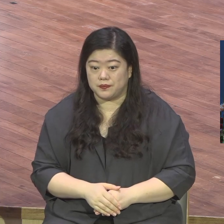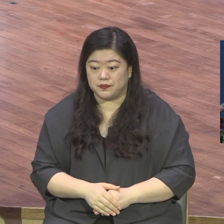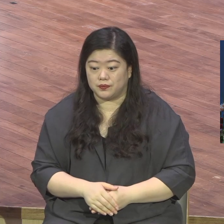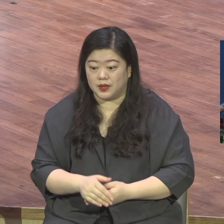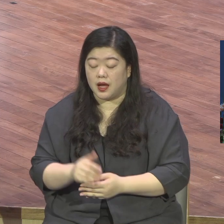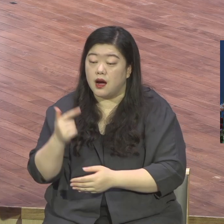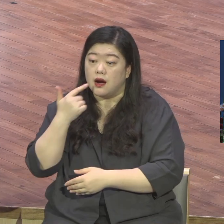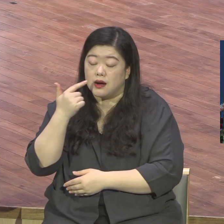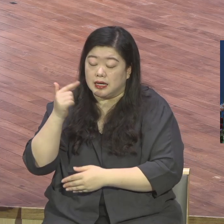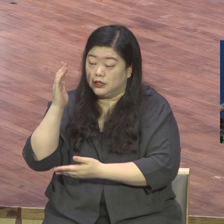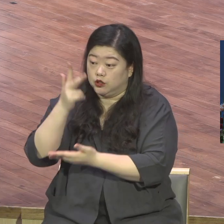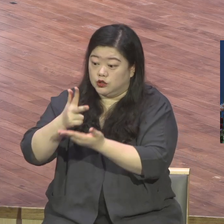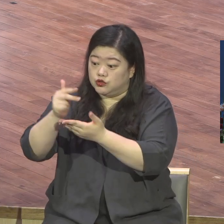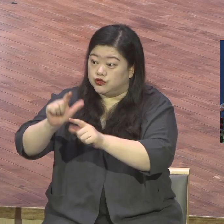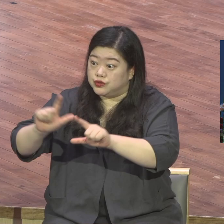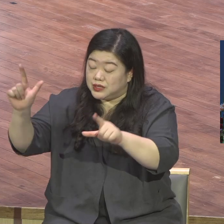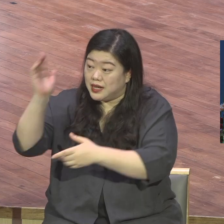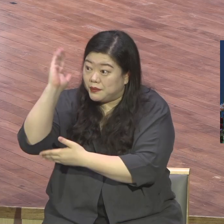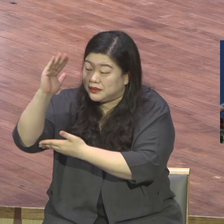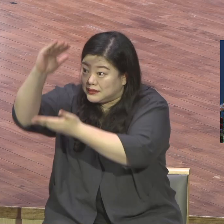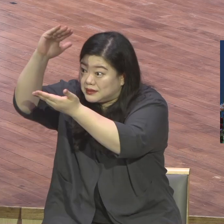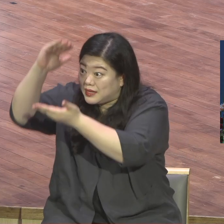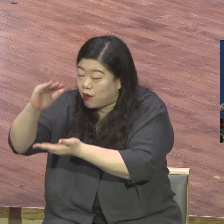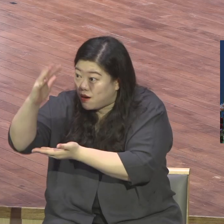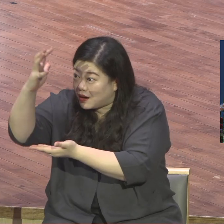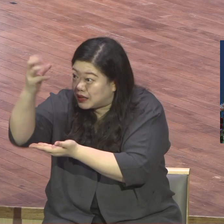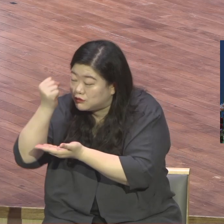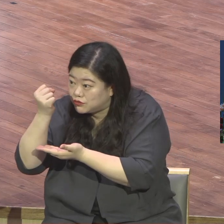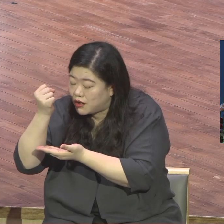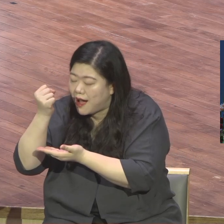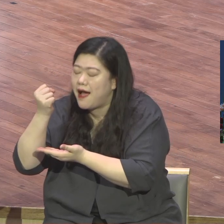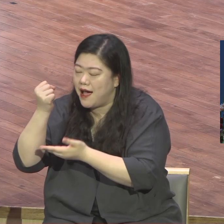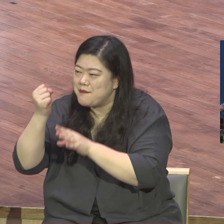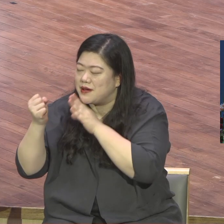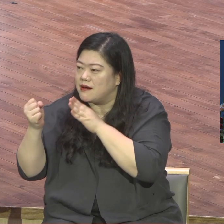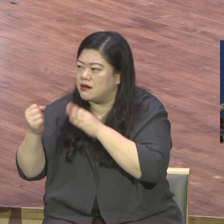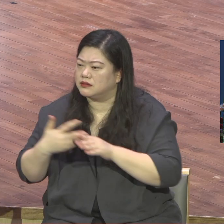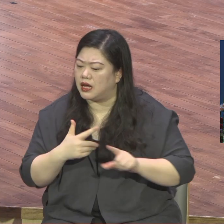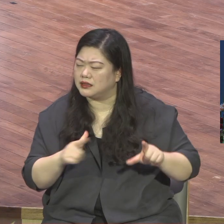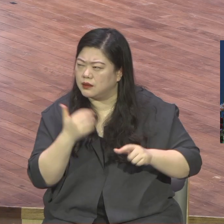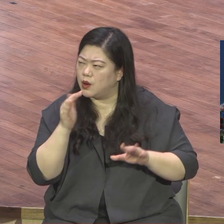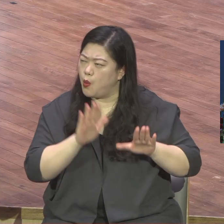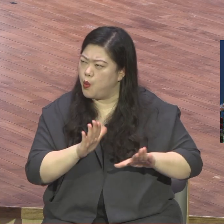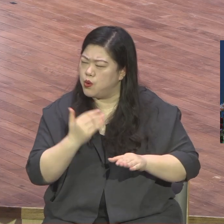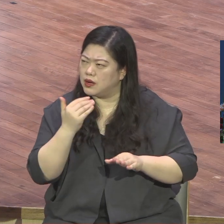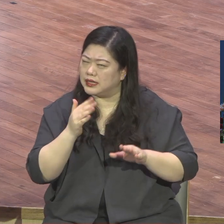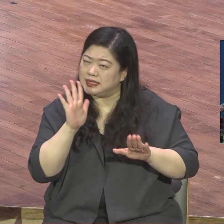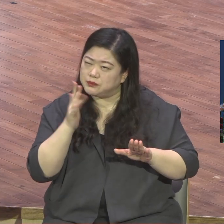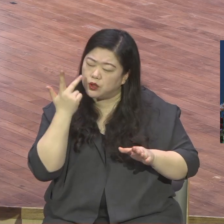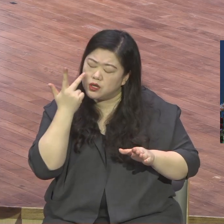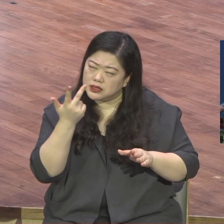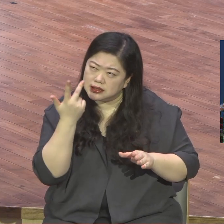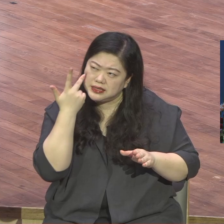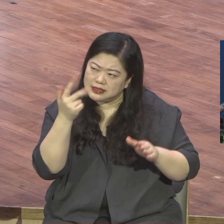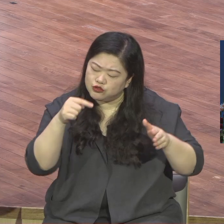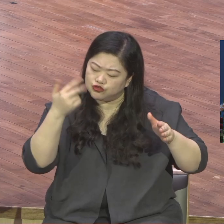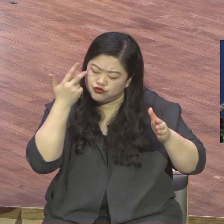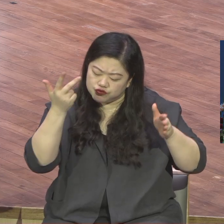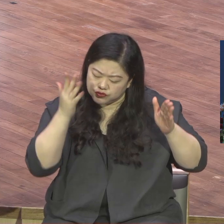삶의 현장에서 영적 영향력을 입혀 나가는 것이 성경적